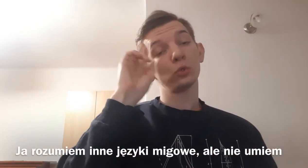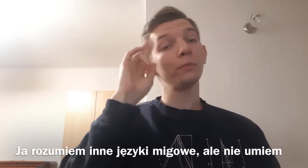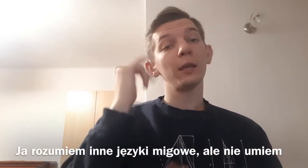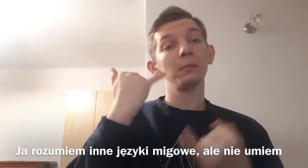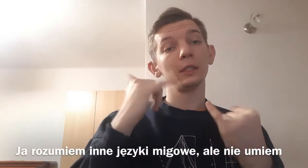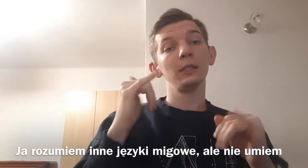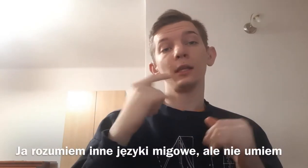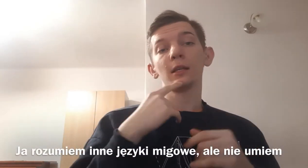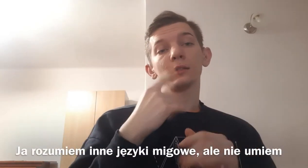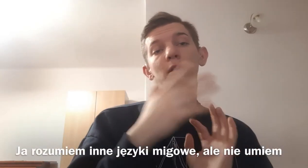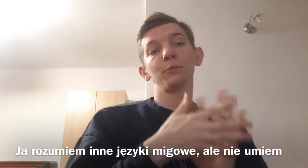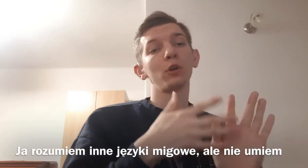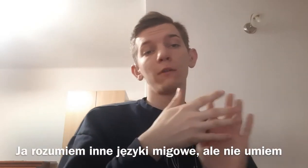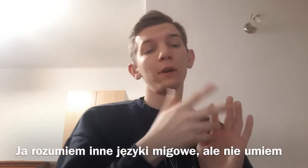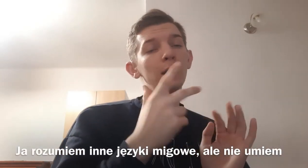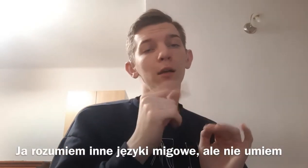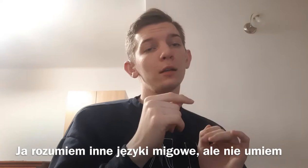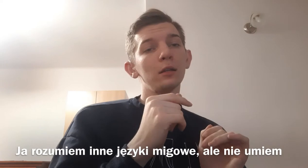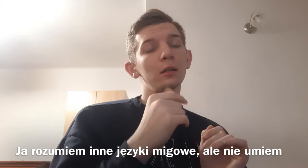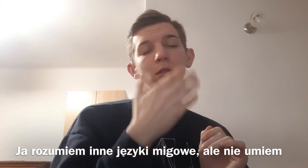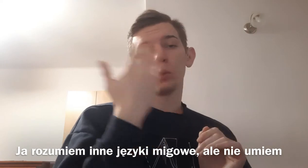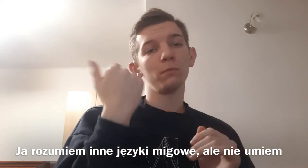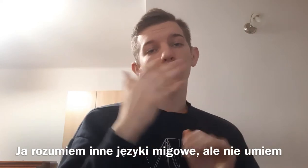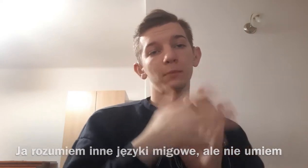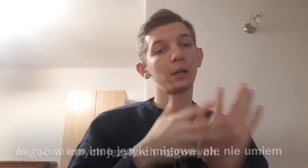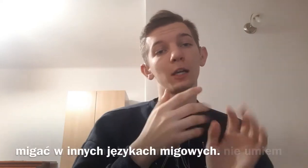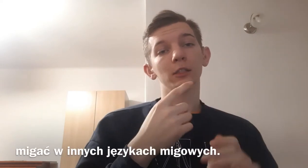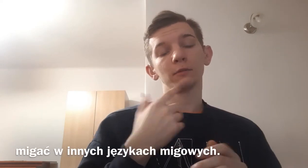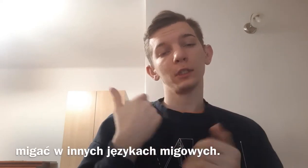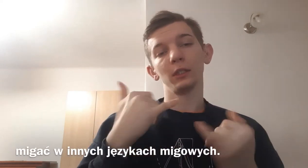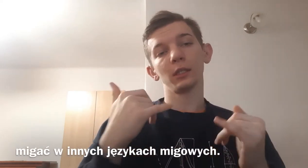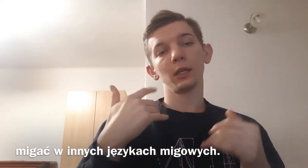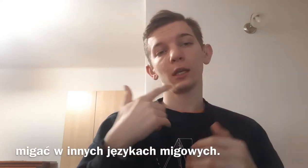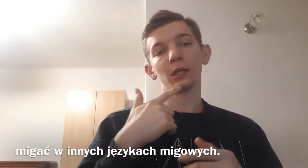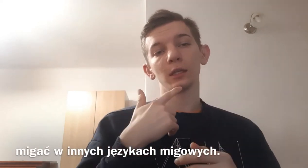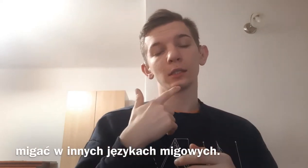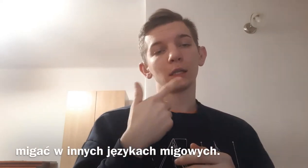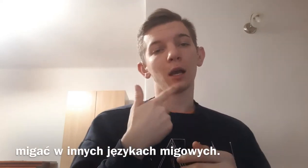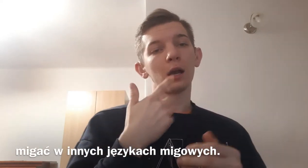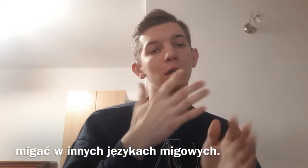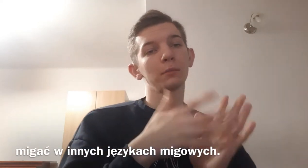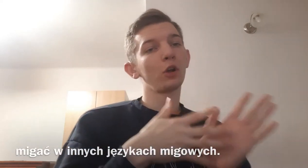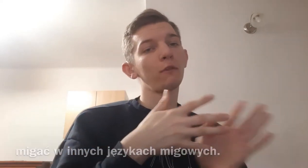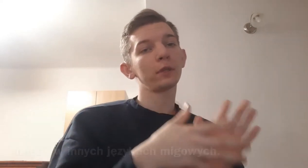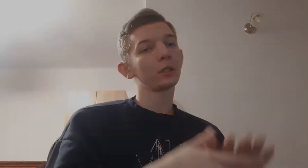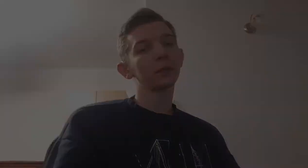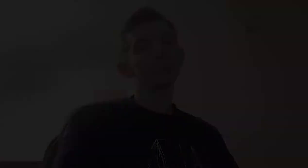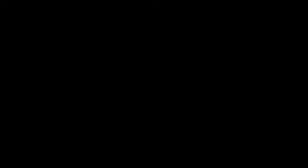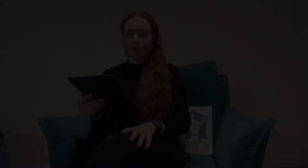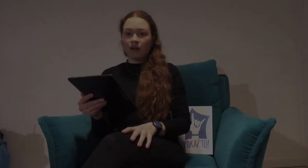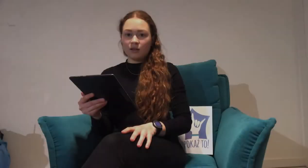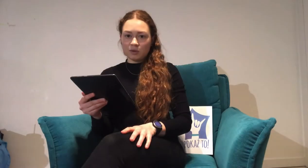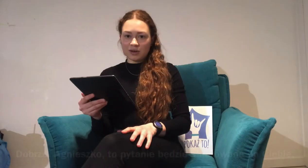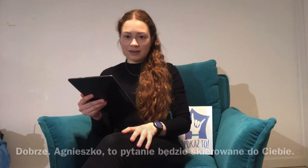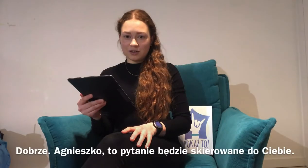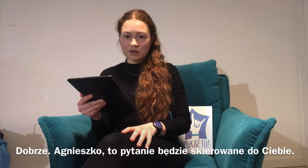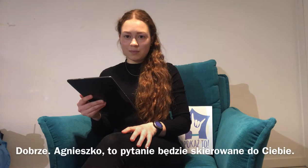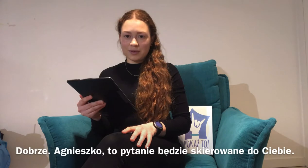rozumiem inne języki migowe, ale nie umiem migać innych języka migowe. Dobrze, Agnieszko, to pytanie